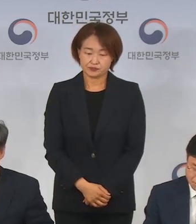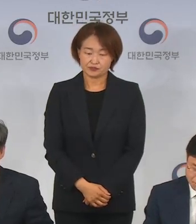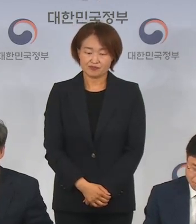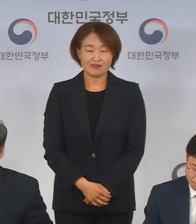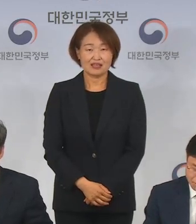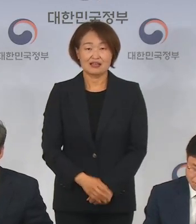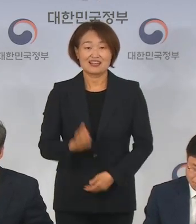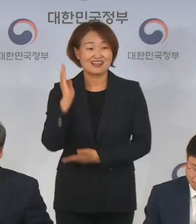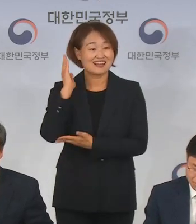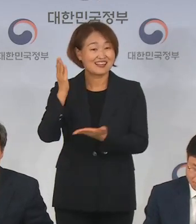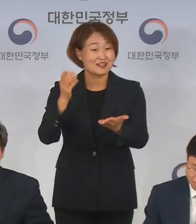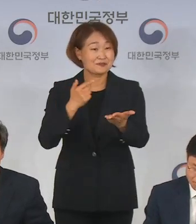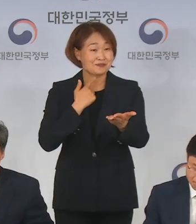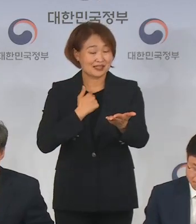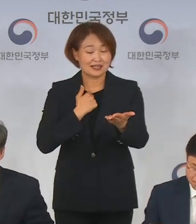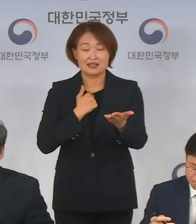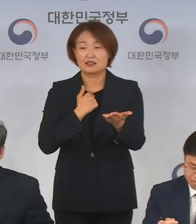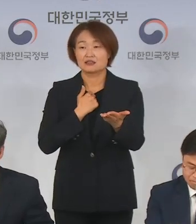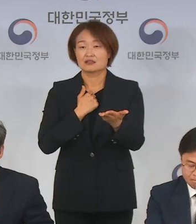가볍게 넘어갔습니다만,